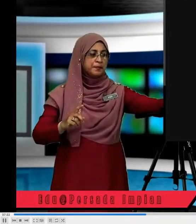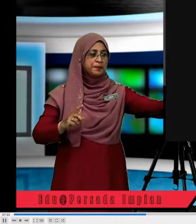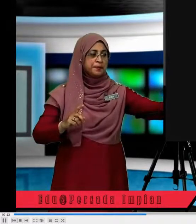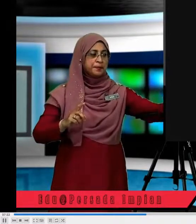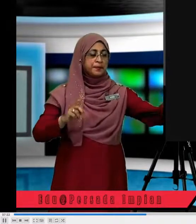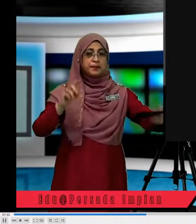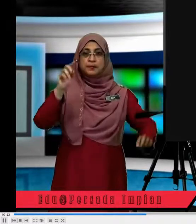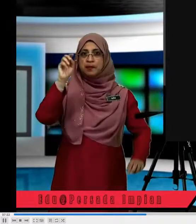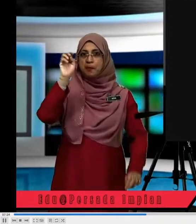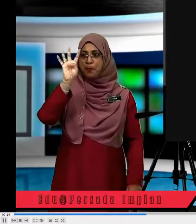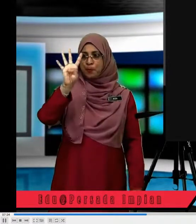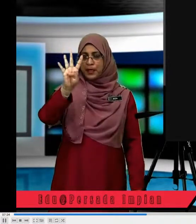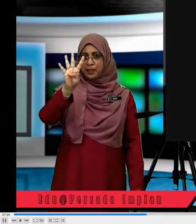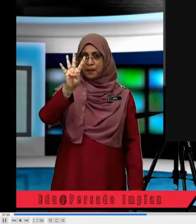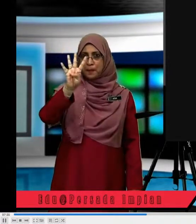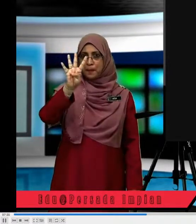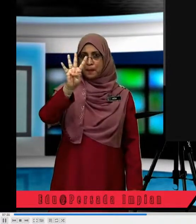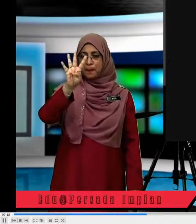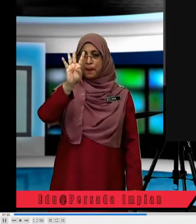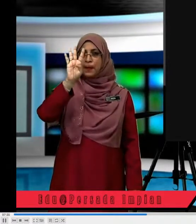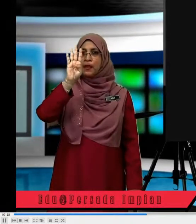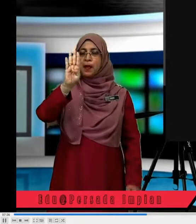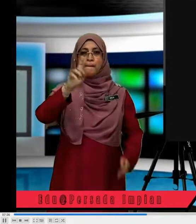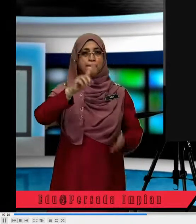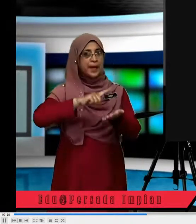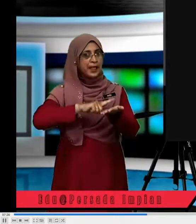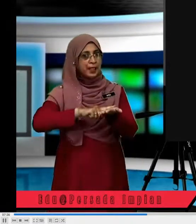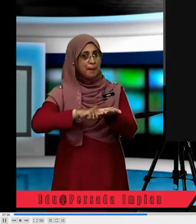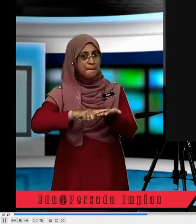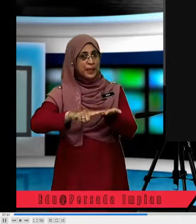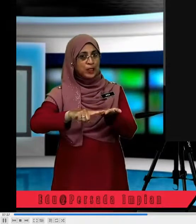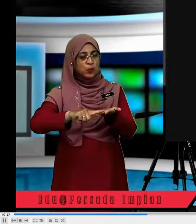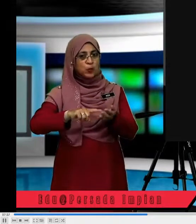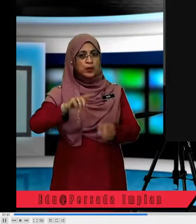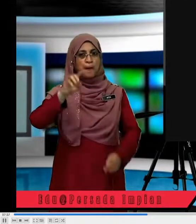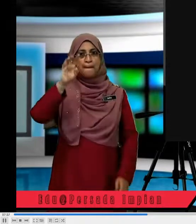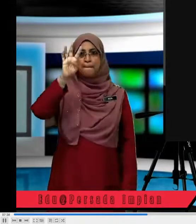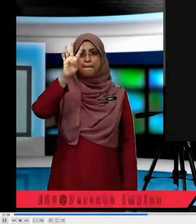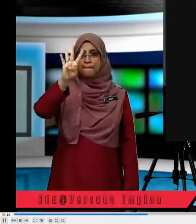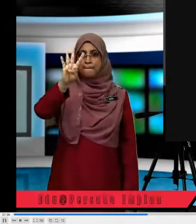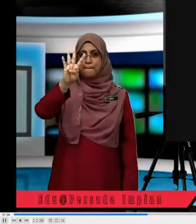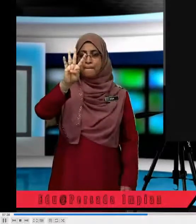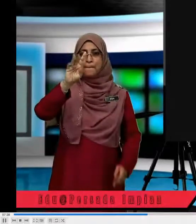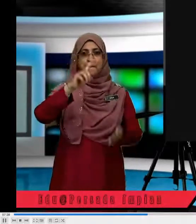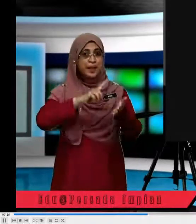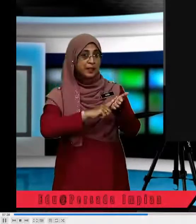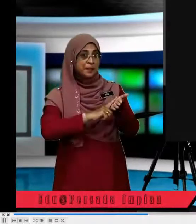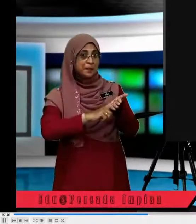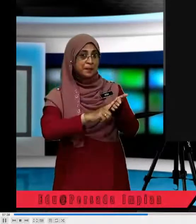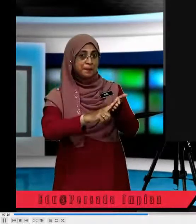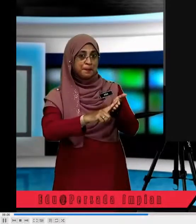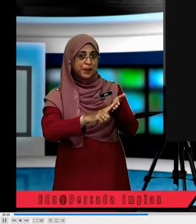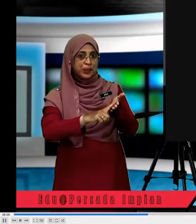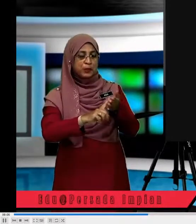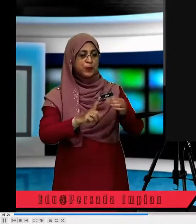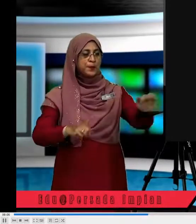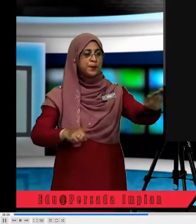Hai empek-empek Minggu ke-4 Minggu